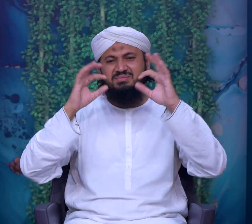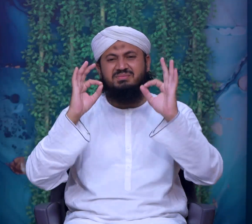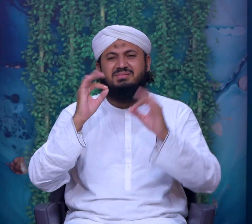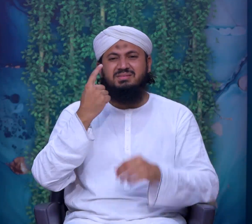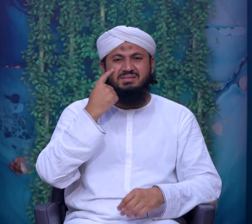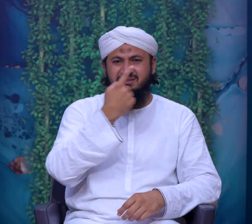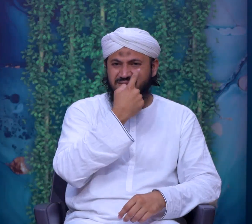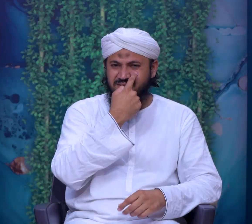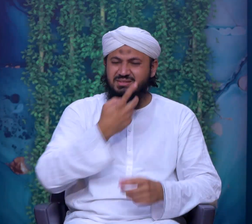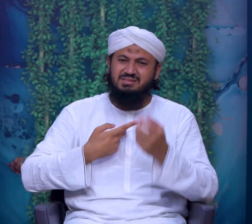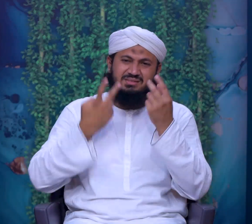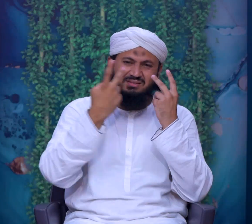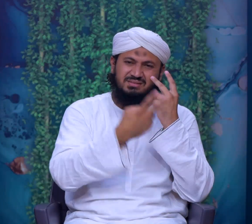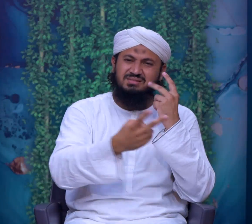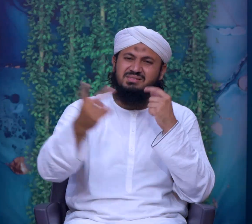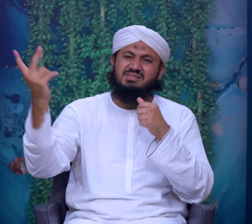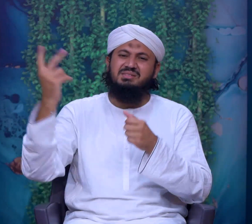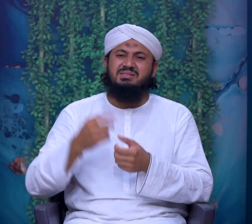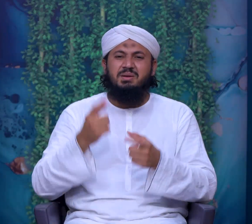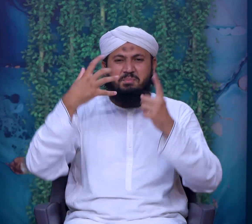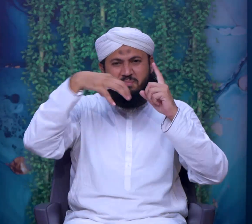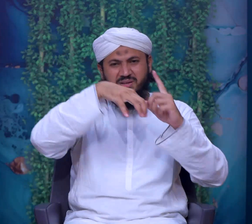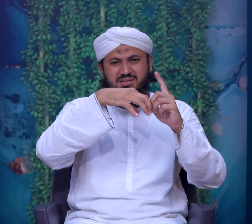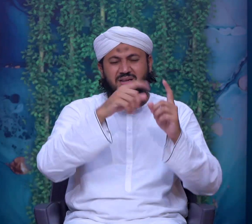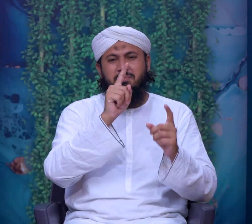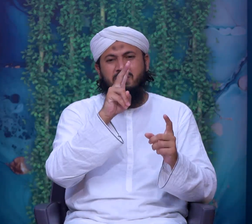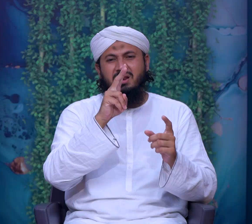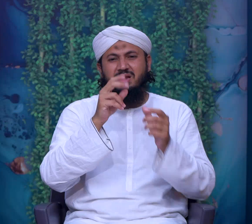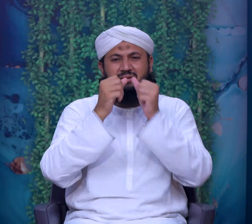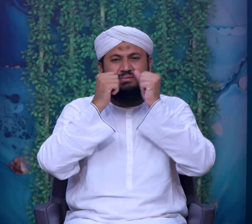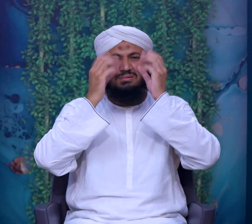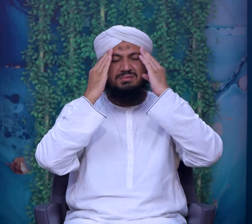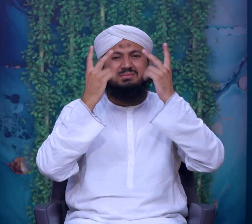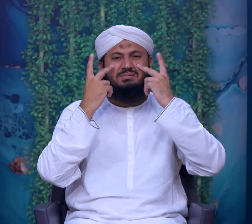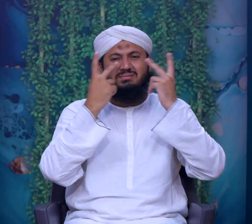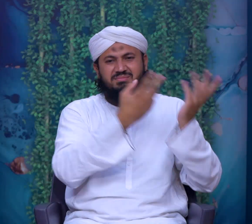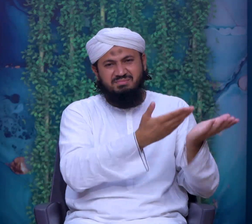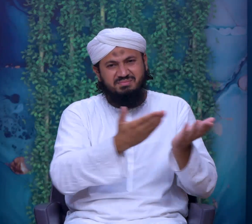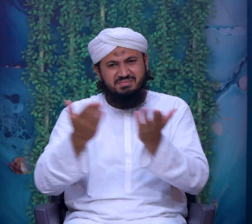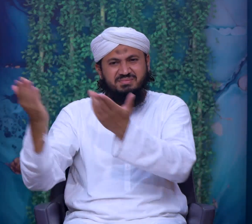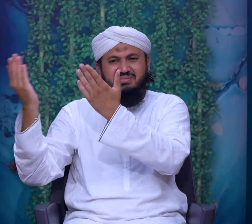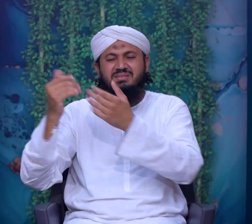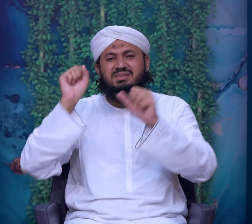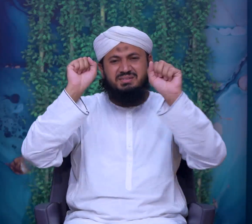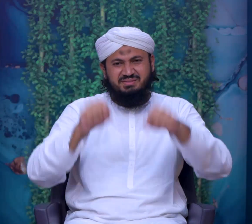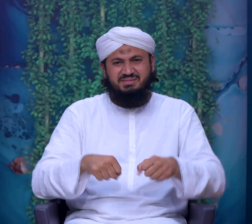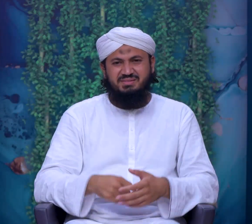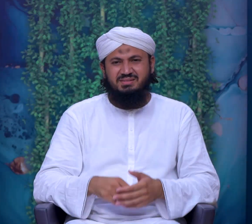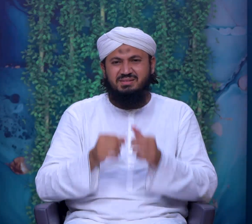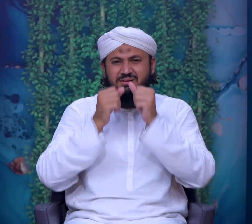والو آؤ دیکھو ماہ طیبہ کی ضیا، آسماں کے چاند میں تو پھیکا پھیکا نور ہے، تو نہ ہوتا تو